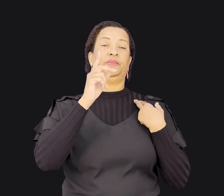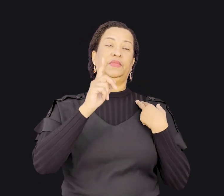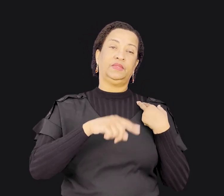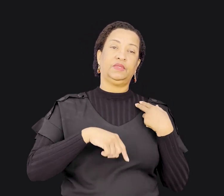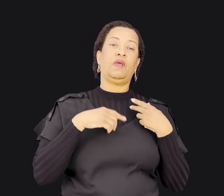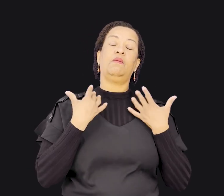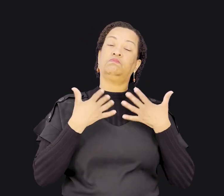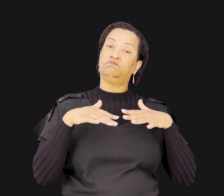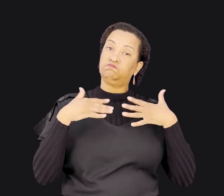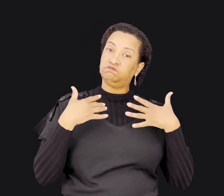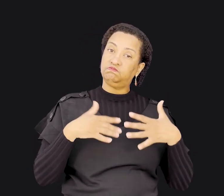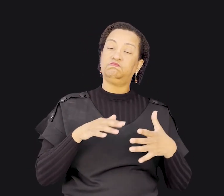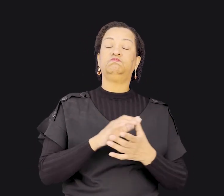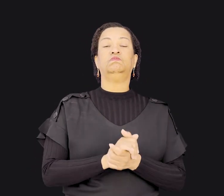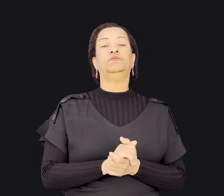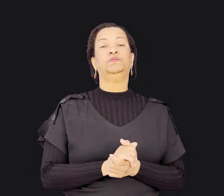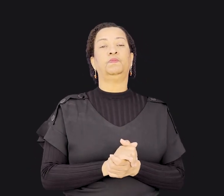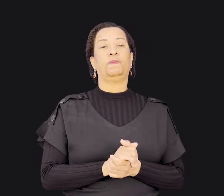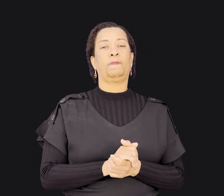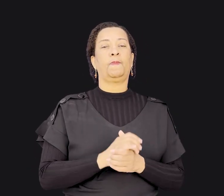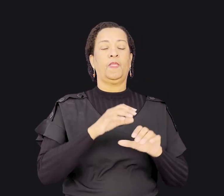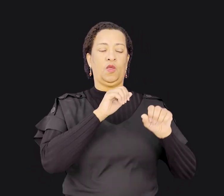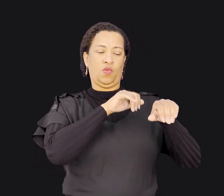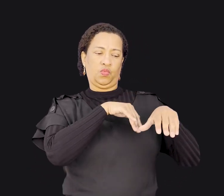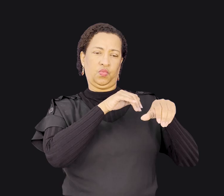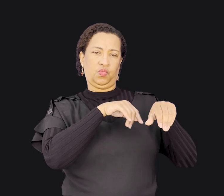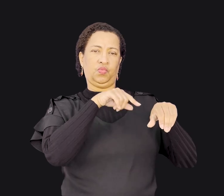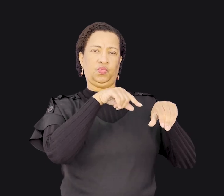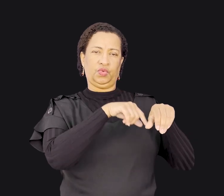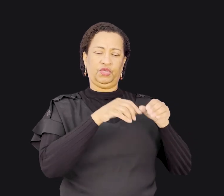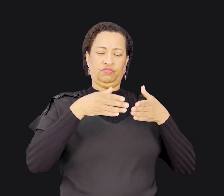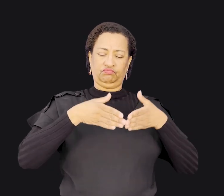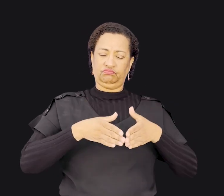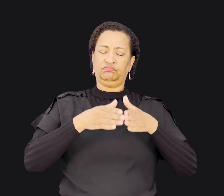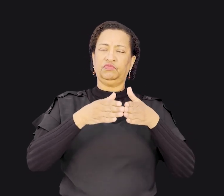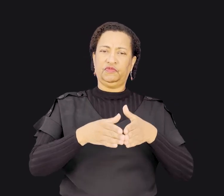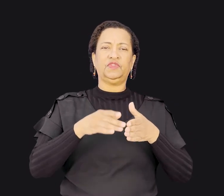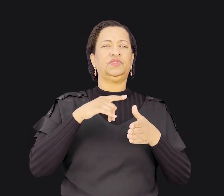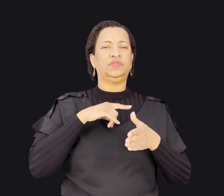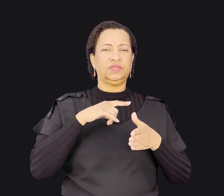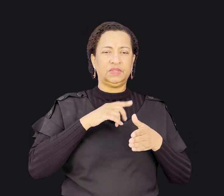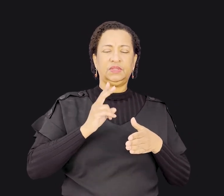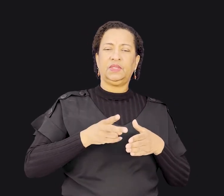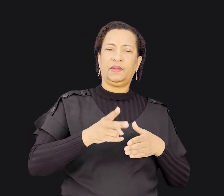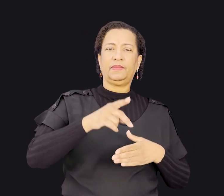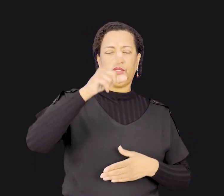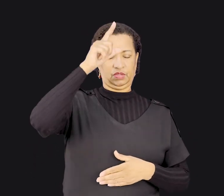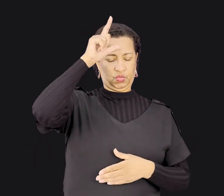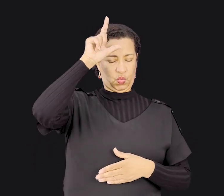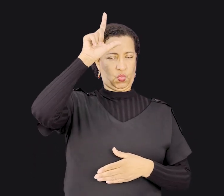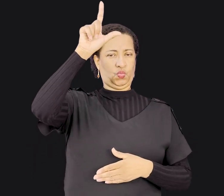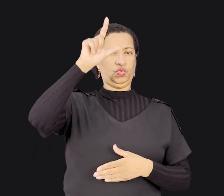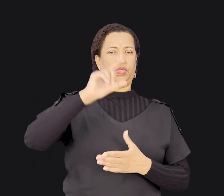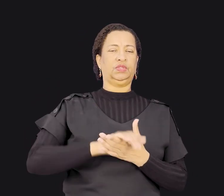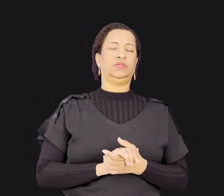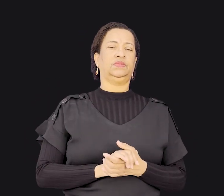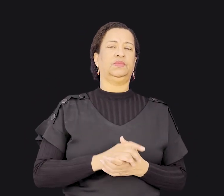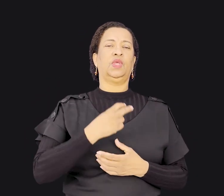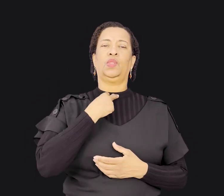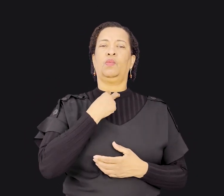e tanto. No exército, num batalhão ou num navio de guerra existe sempre um oficial comandante. Não dá para ter